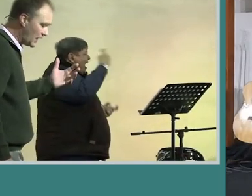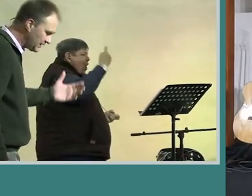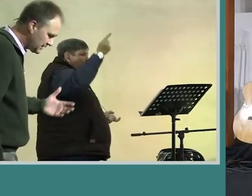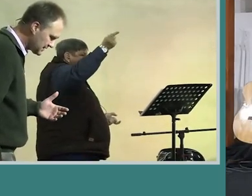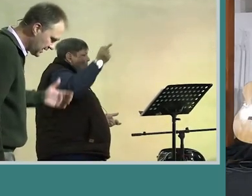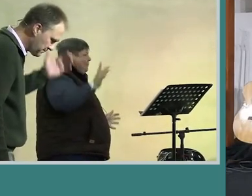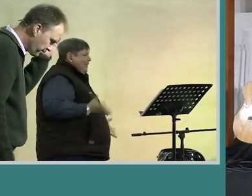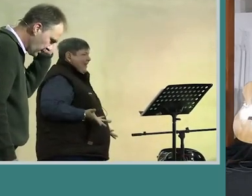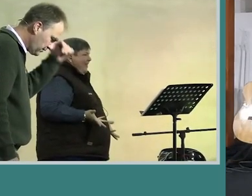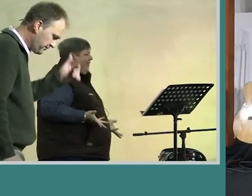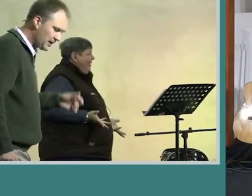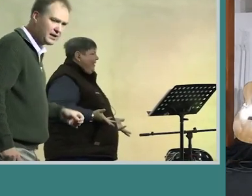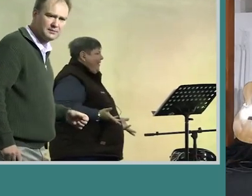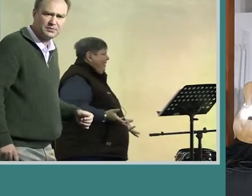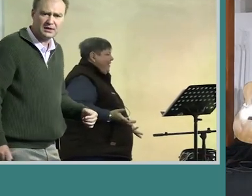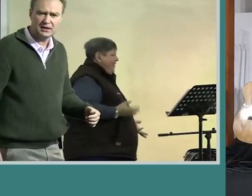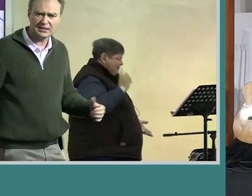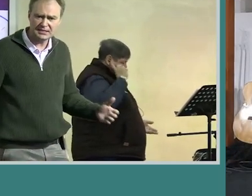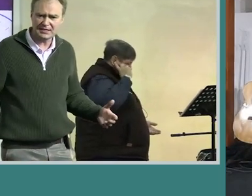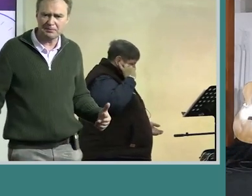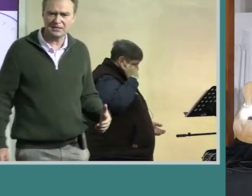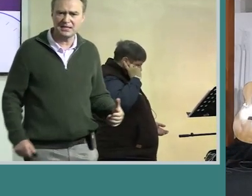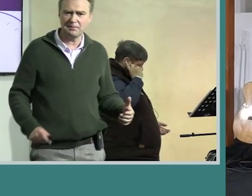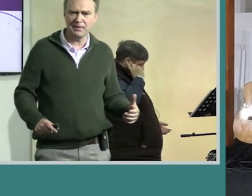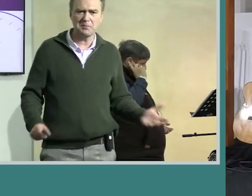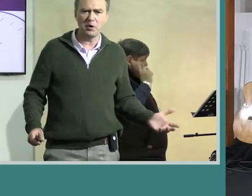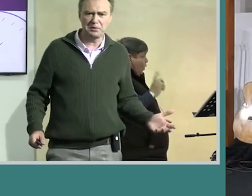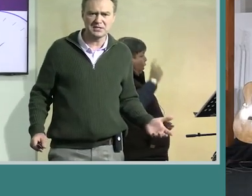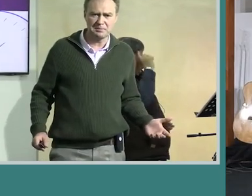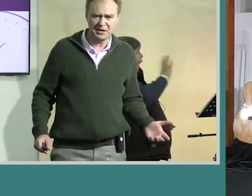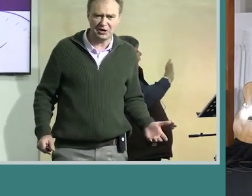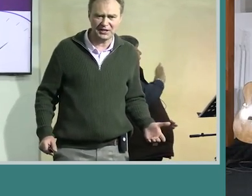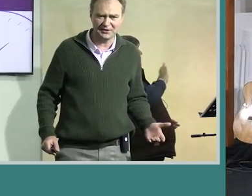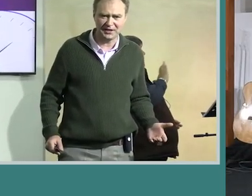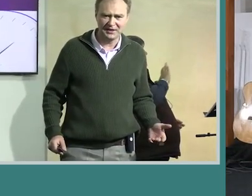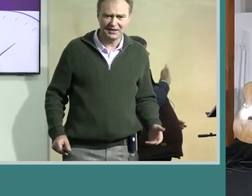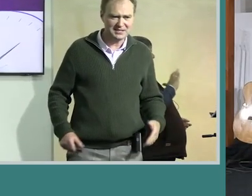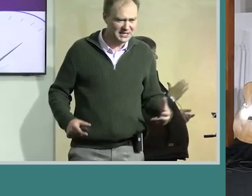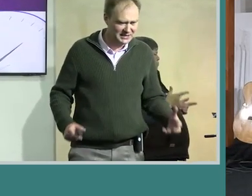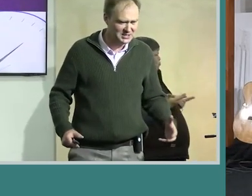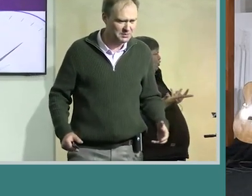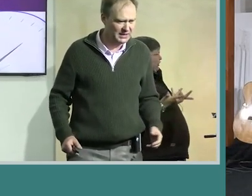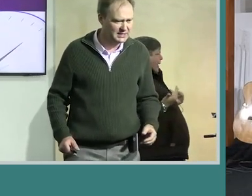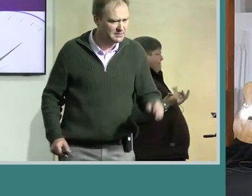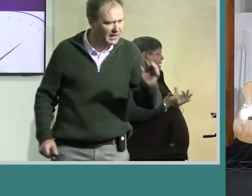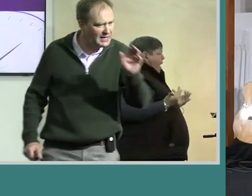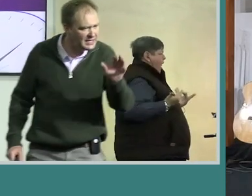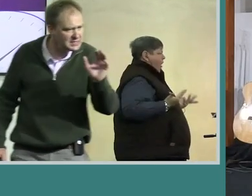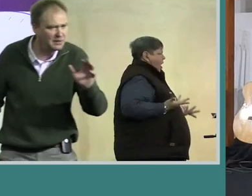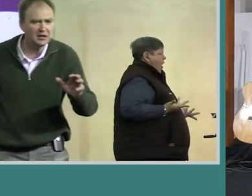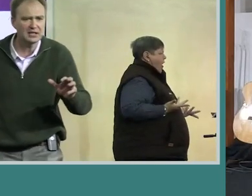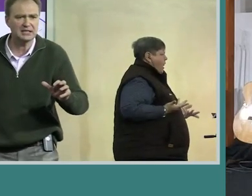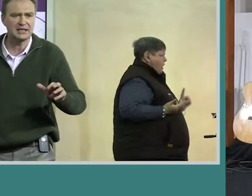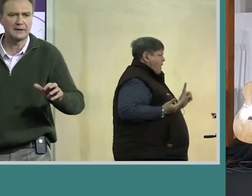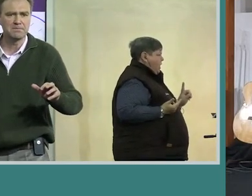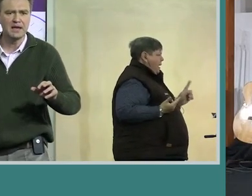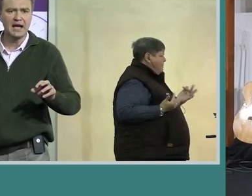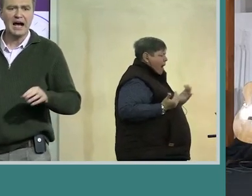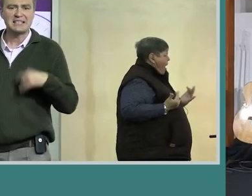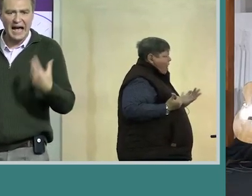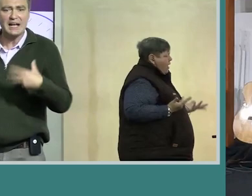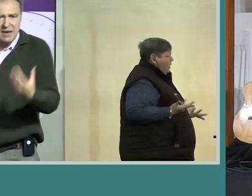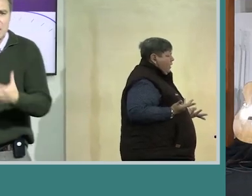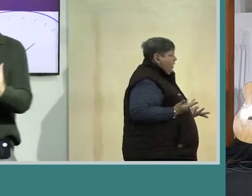ons het altyd gesê van christenskap is nie Mary Poppins en Pinakio nie dit is die kinderspeel ek jy en hier is een belangrike ding